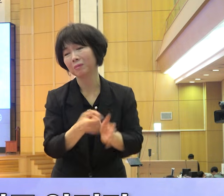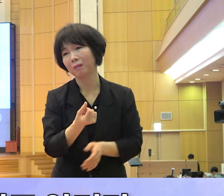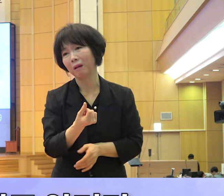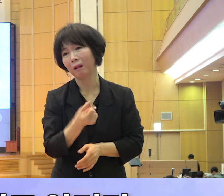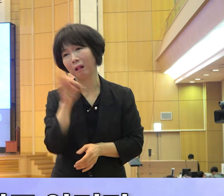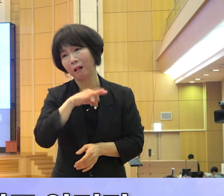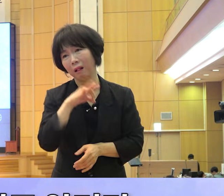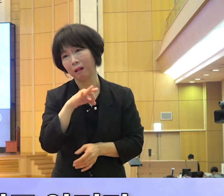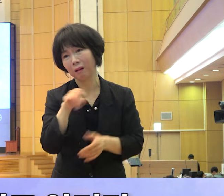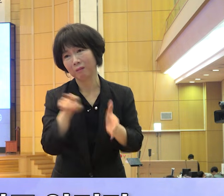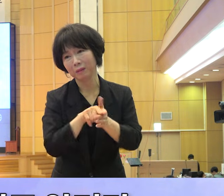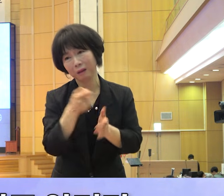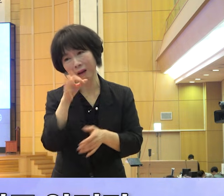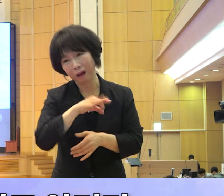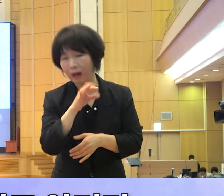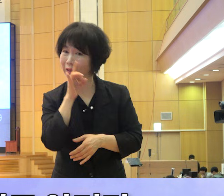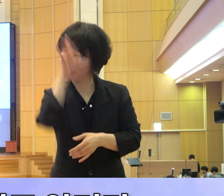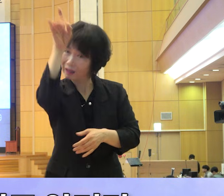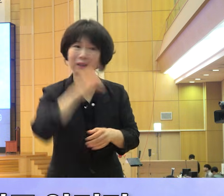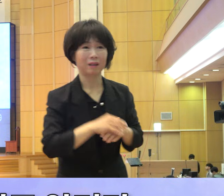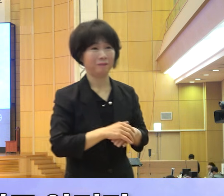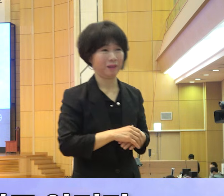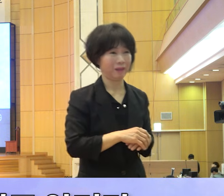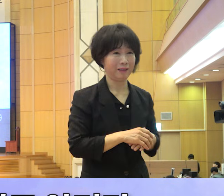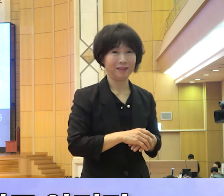않습니다. 우리 하나님은